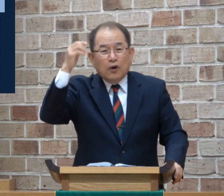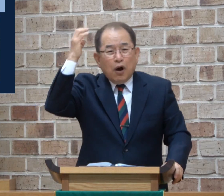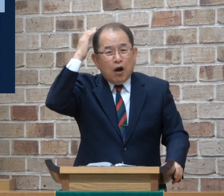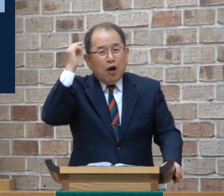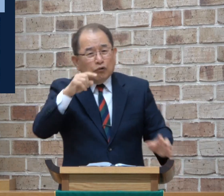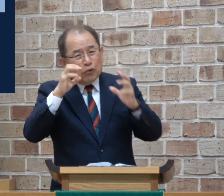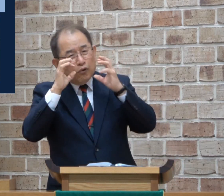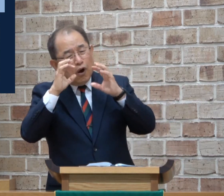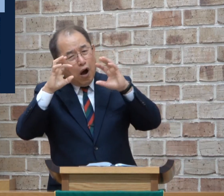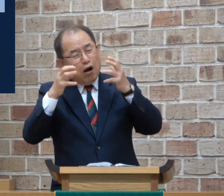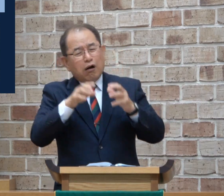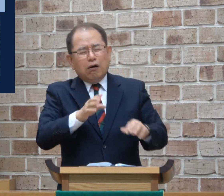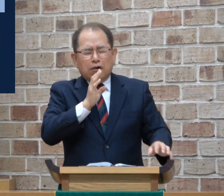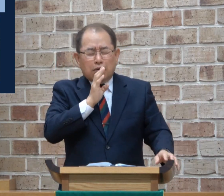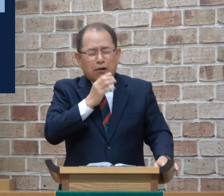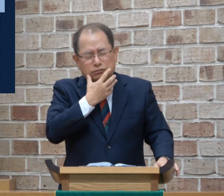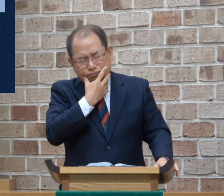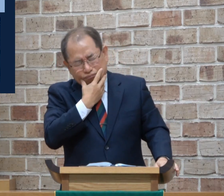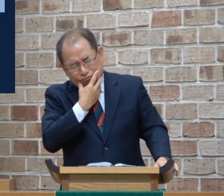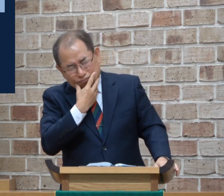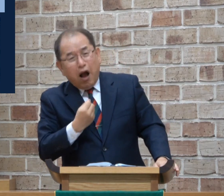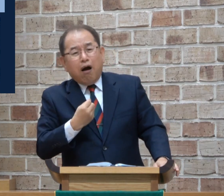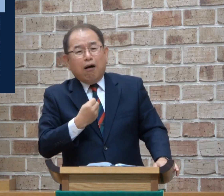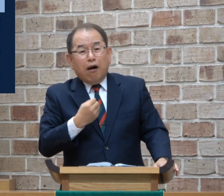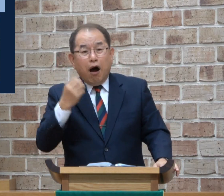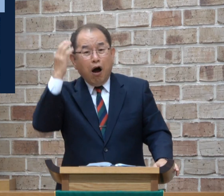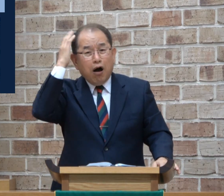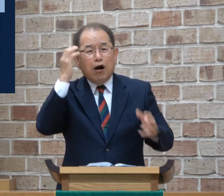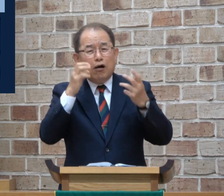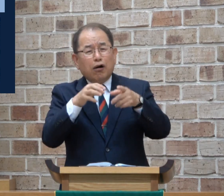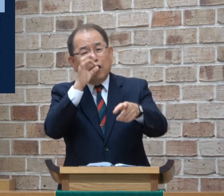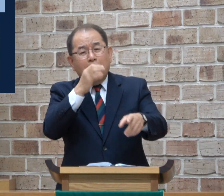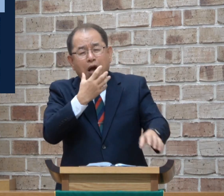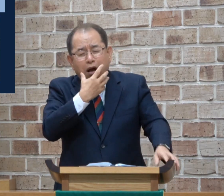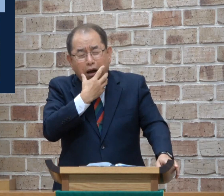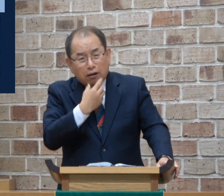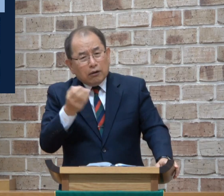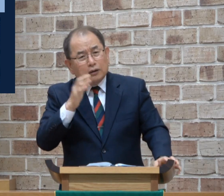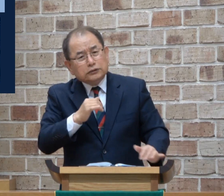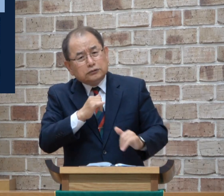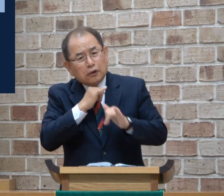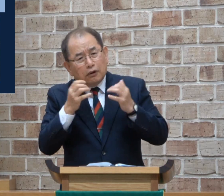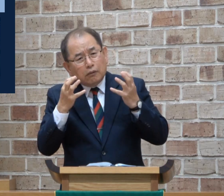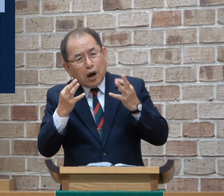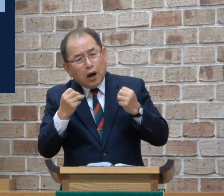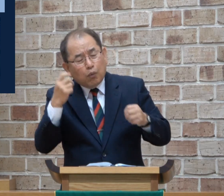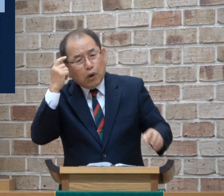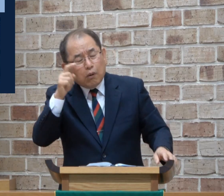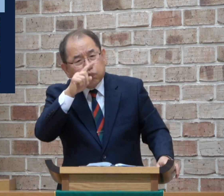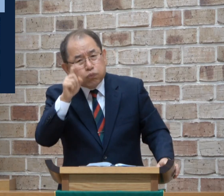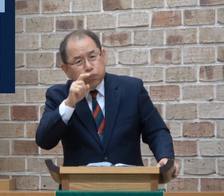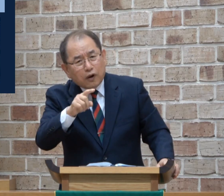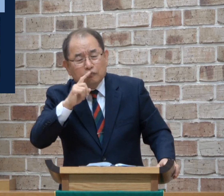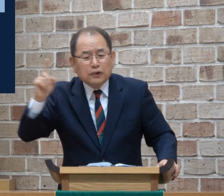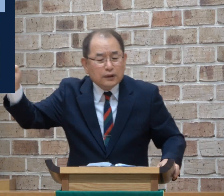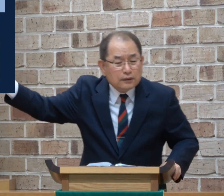한국은 정말 복받은 나라입니다. 그런데 왜 자살한 사람들이 많을까요? 잘